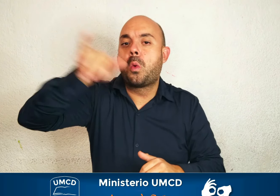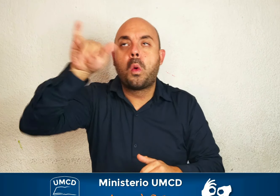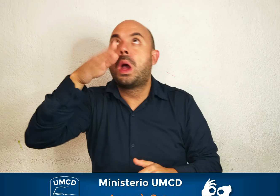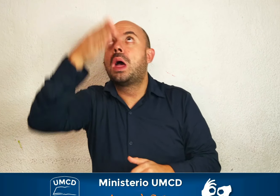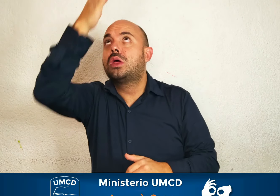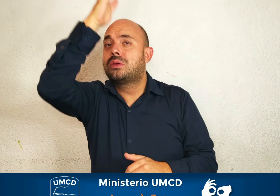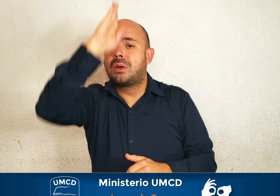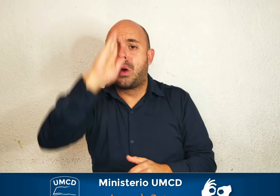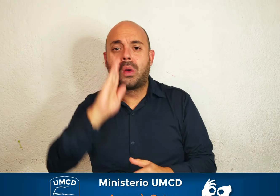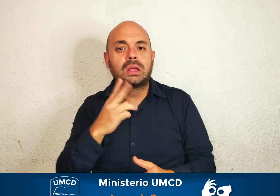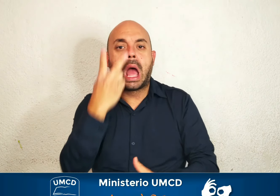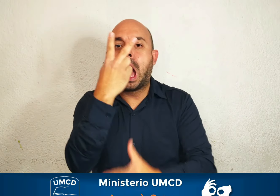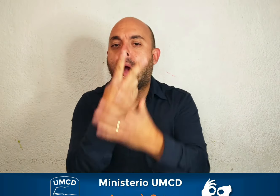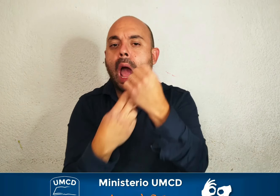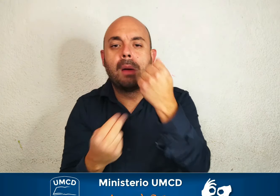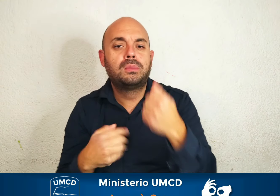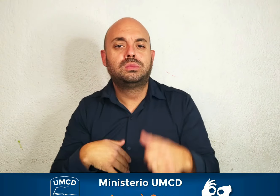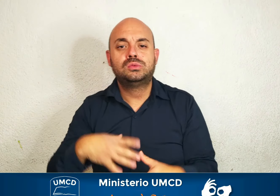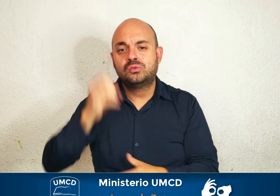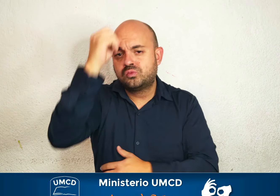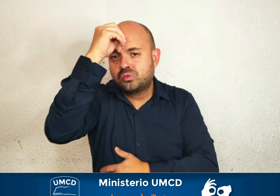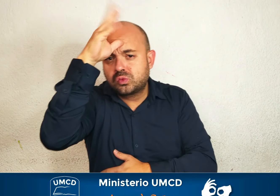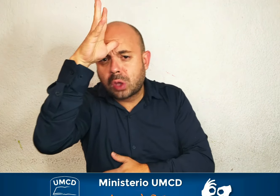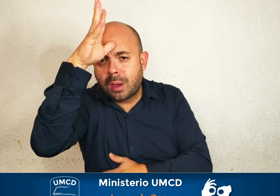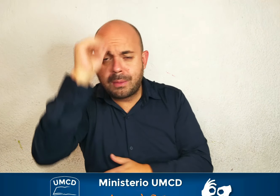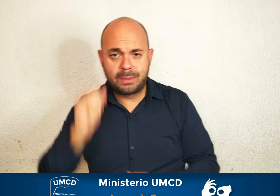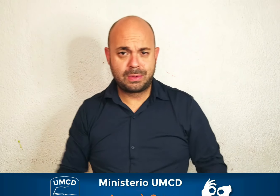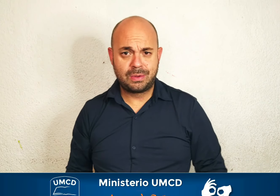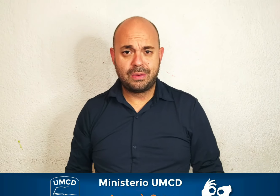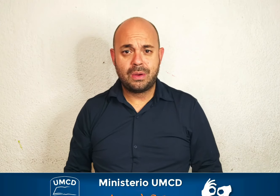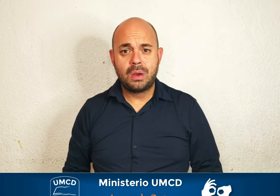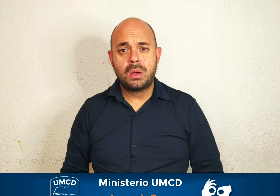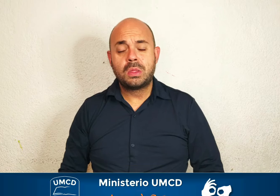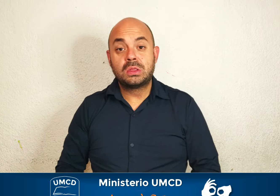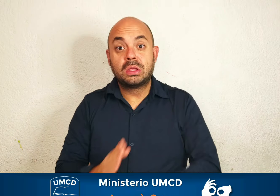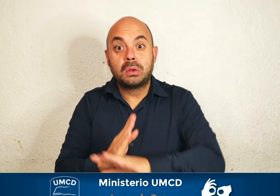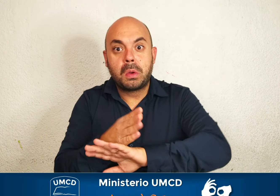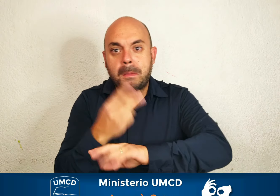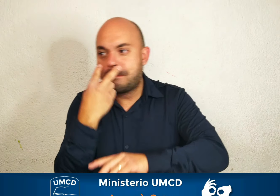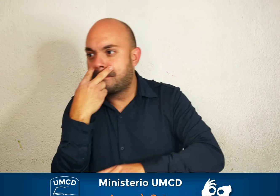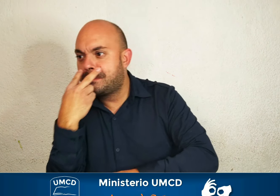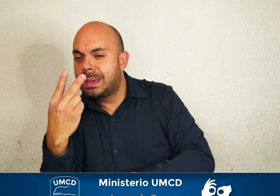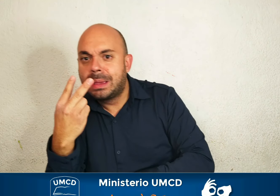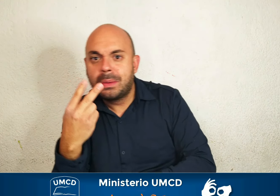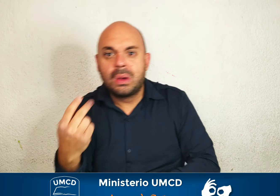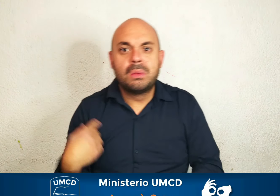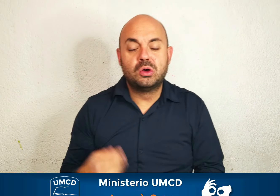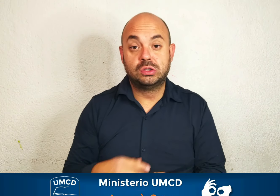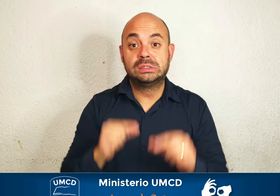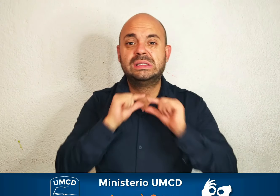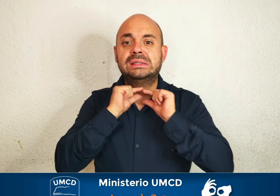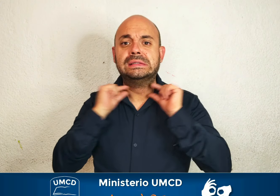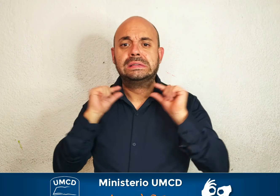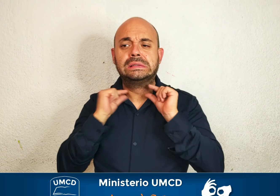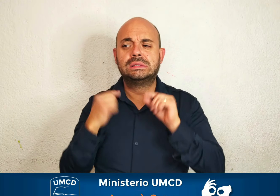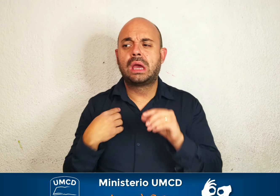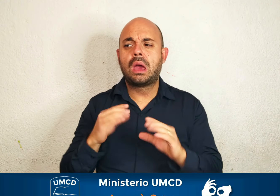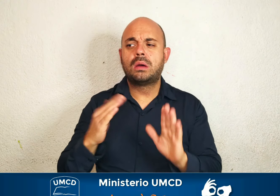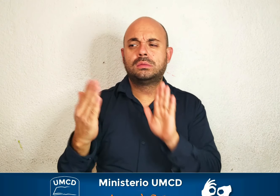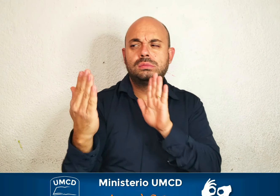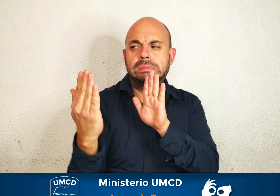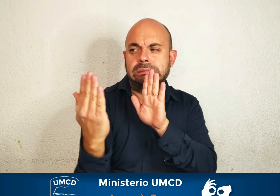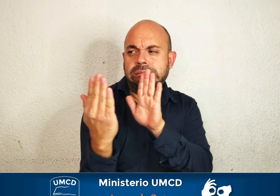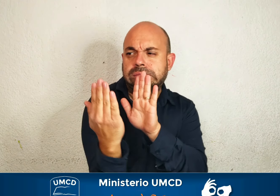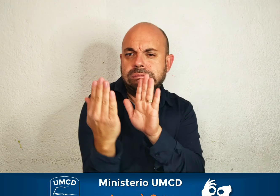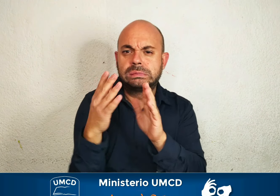desconocían de que siendo Dios, Él no iba a fallar. En esta lección de hoy día vamos a ver que el escriba se acerca.